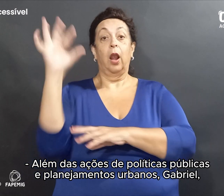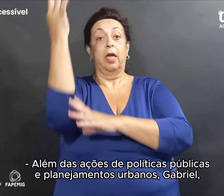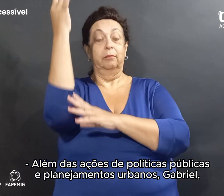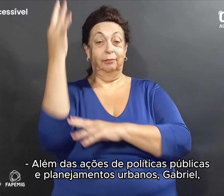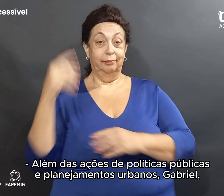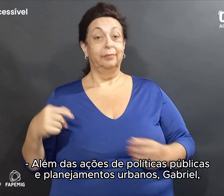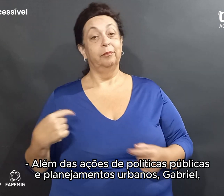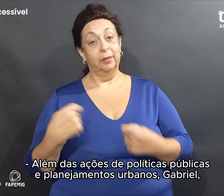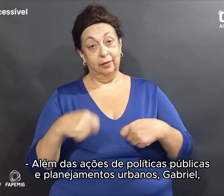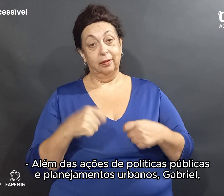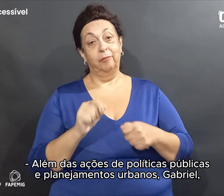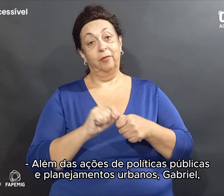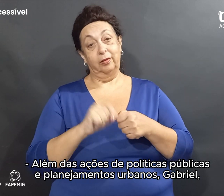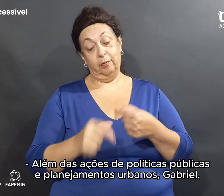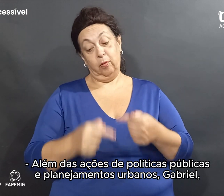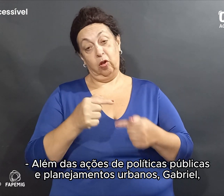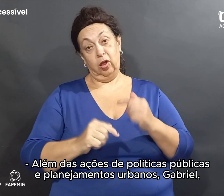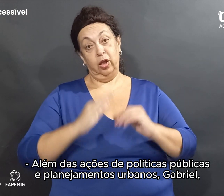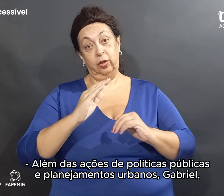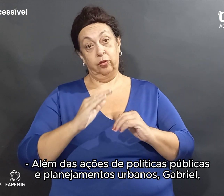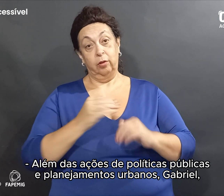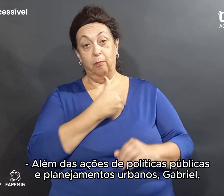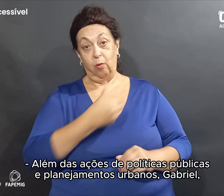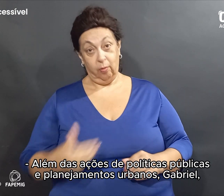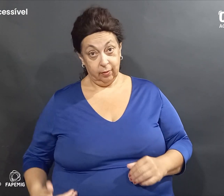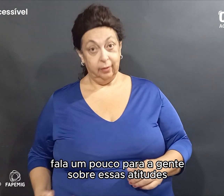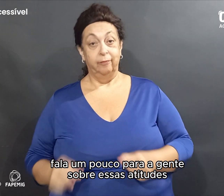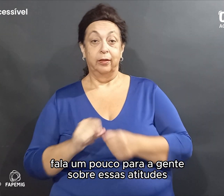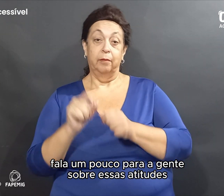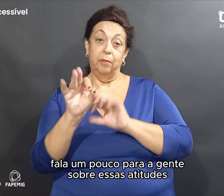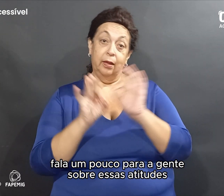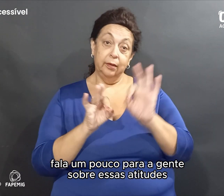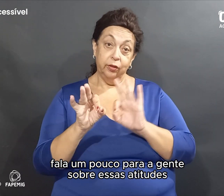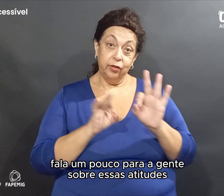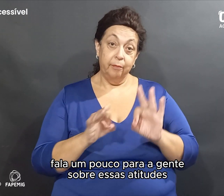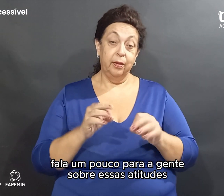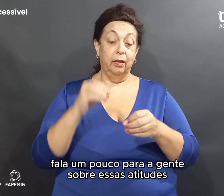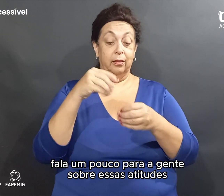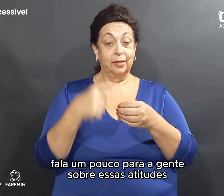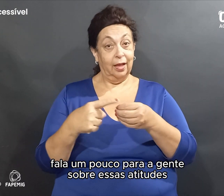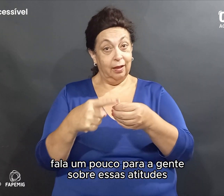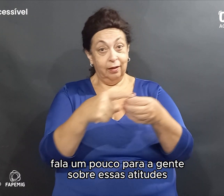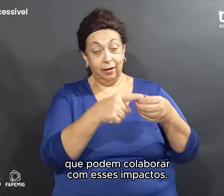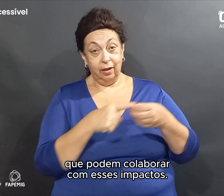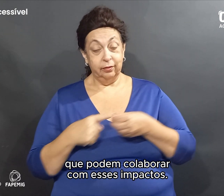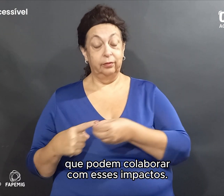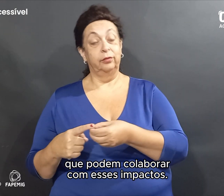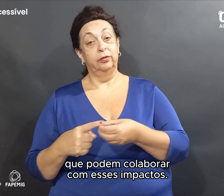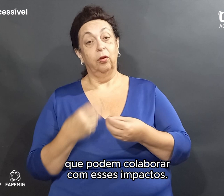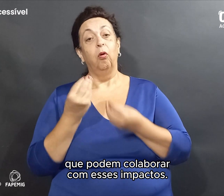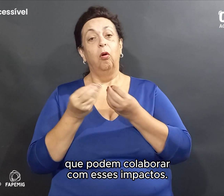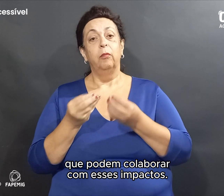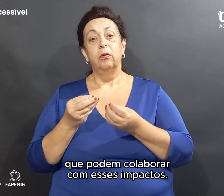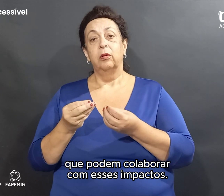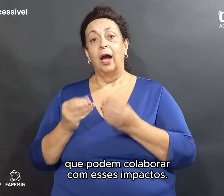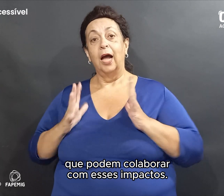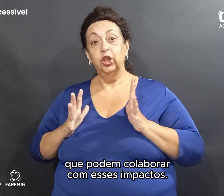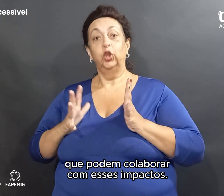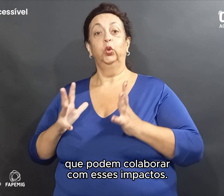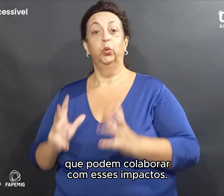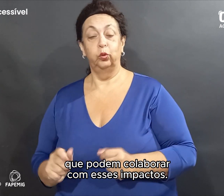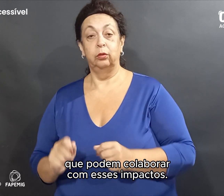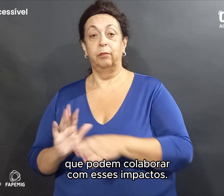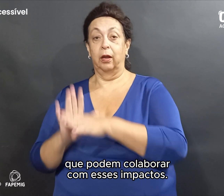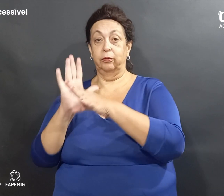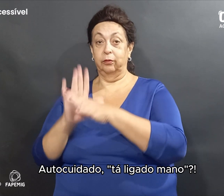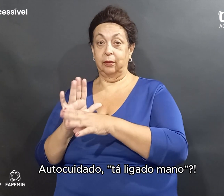ações de políticas públicas e planejamentos urbanos, Gabriel, fala um pouco pra gente sobre essas atitudes que podem colaborar com